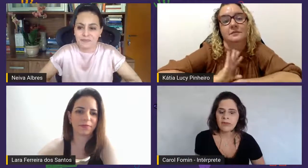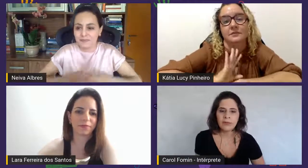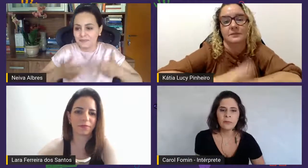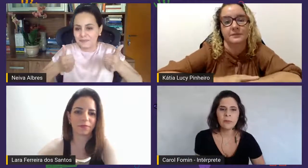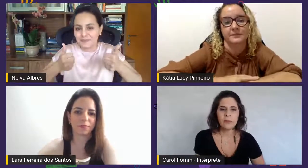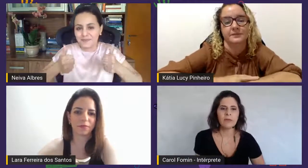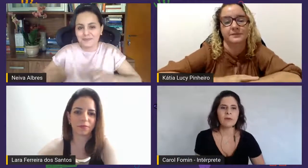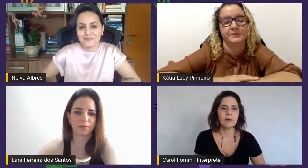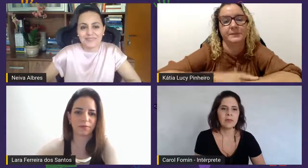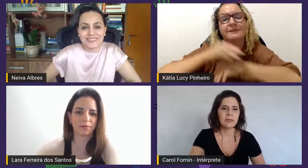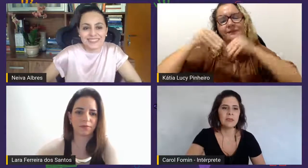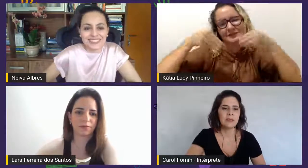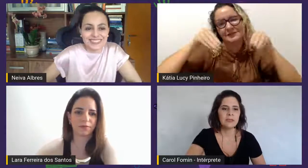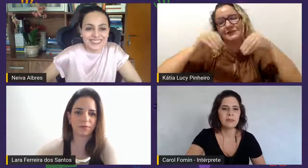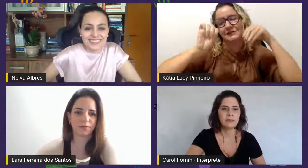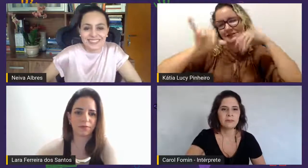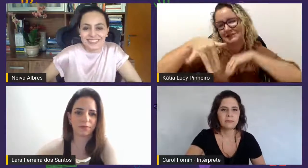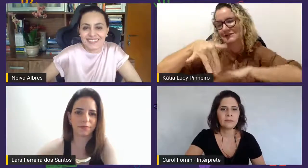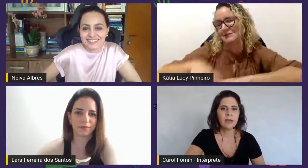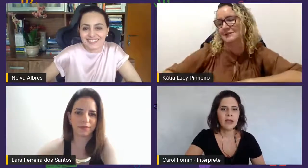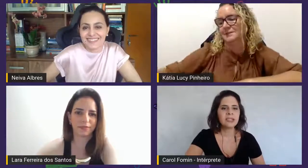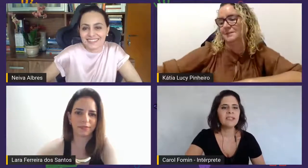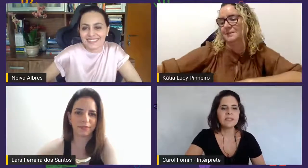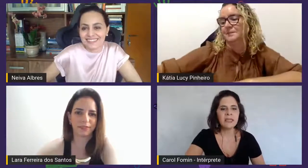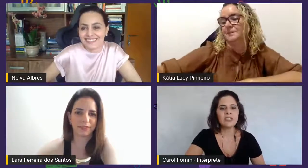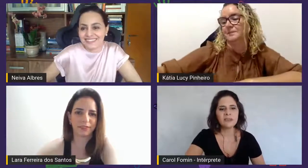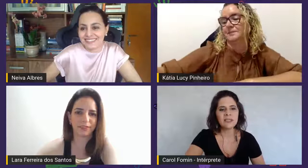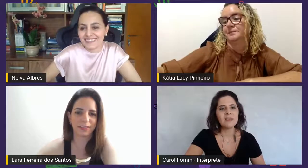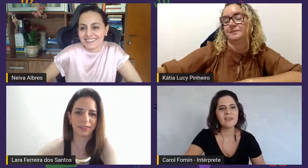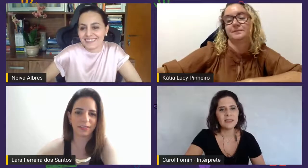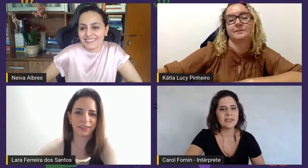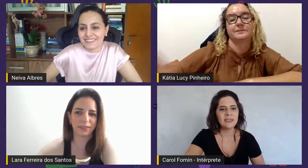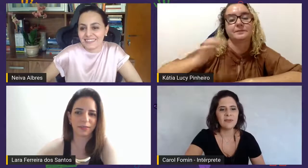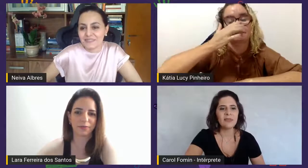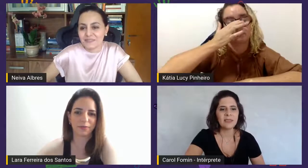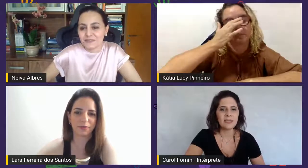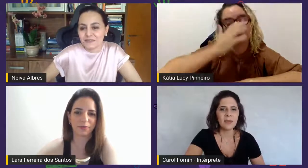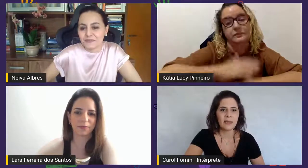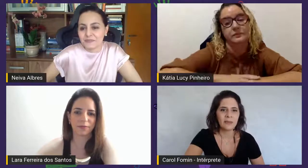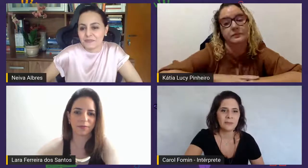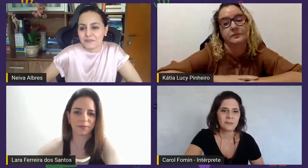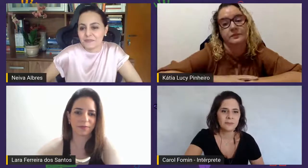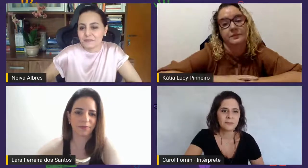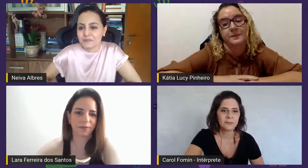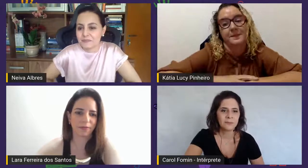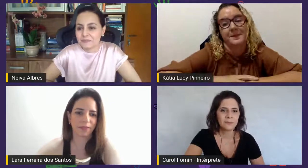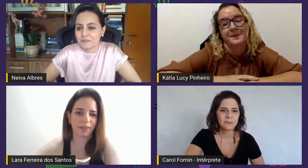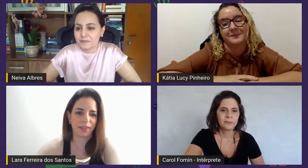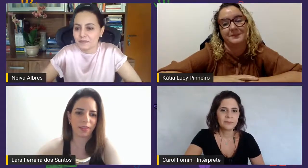não vejo nenhum problema com relação a isso. Eu acho que sim, a gente precisa ser flexível nesse aspecto.